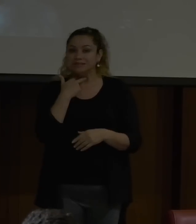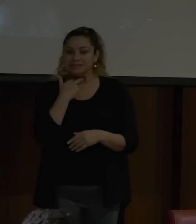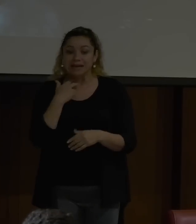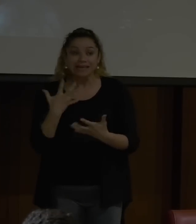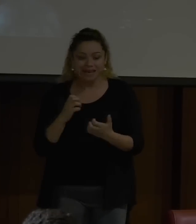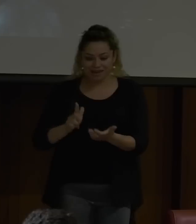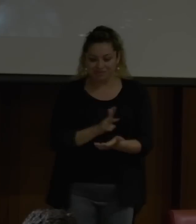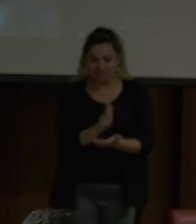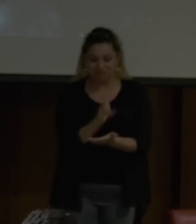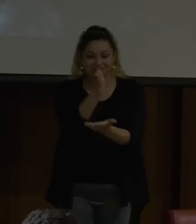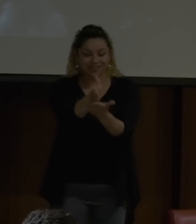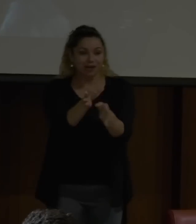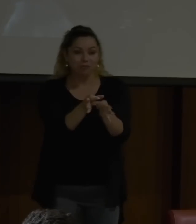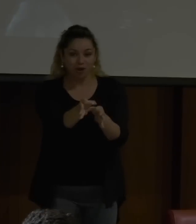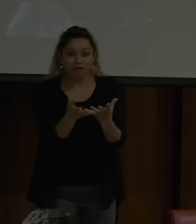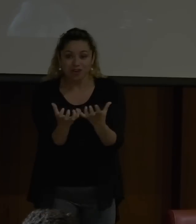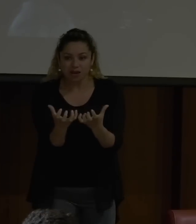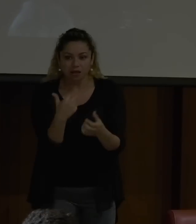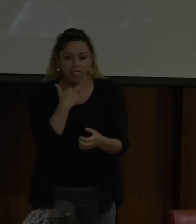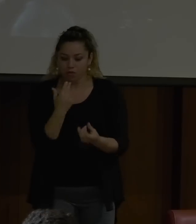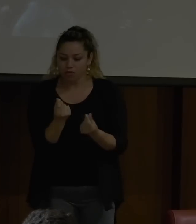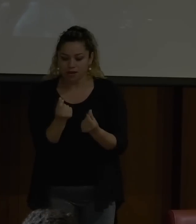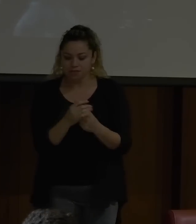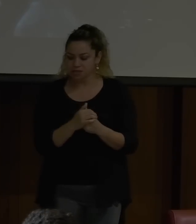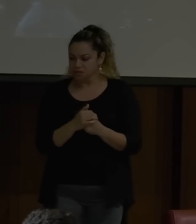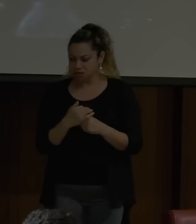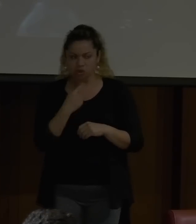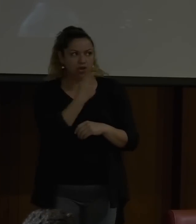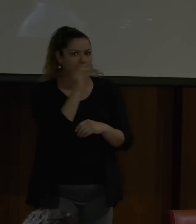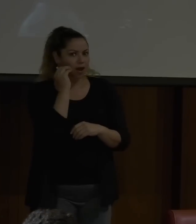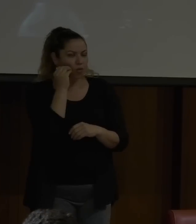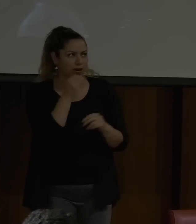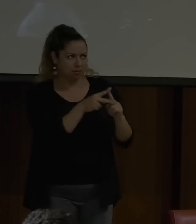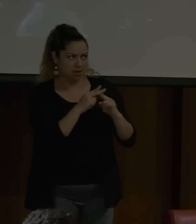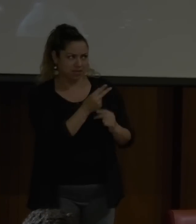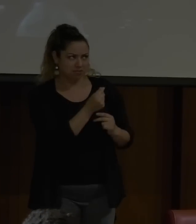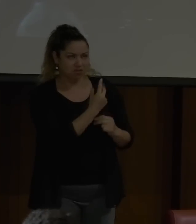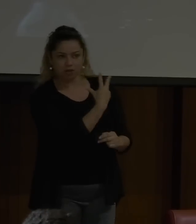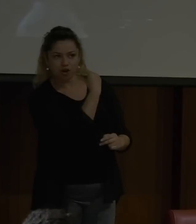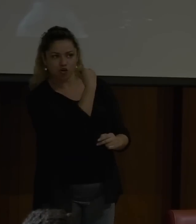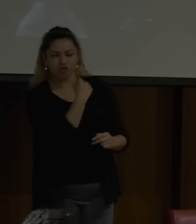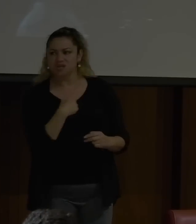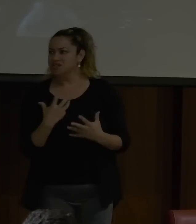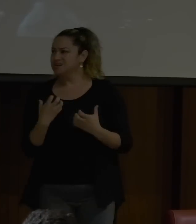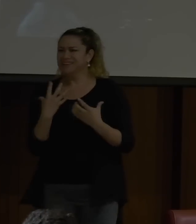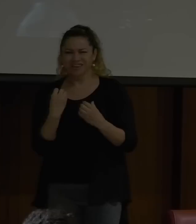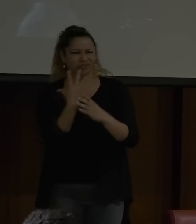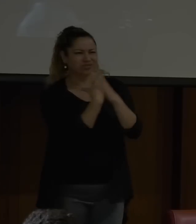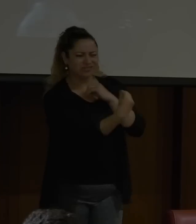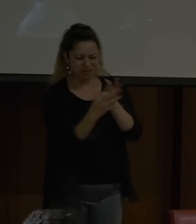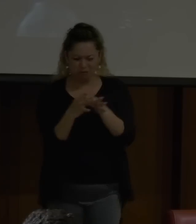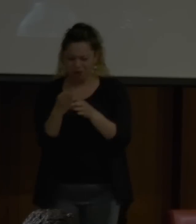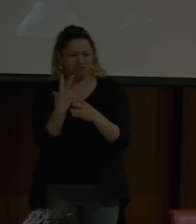pasaje. Le dije, comillas, le dije a mi abuela que me prestara y no quiso. Desesperado por salir de Tocaimo, la madrugada